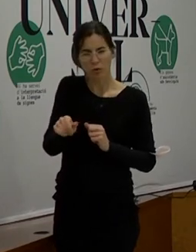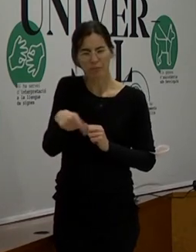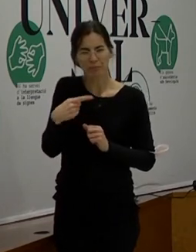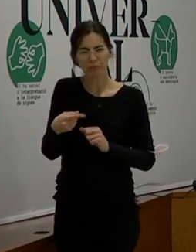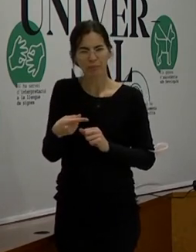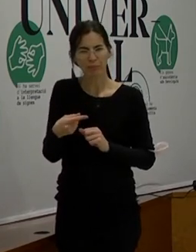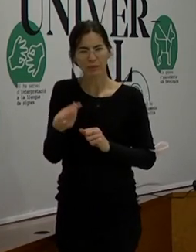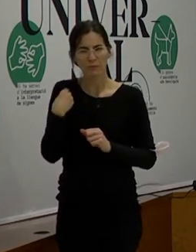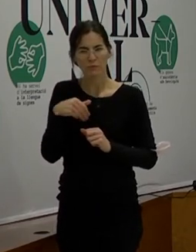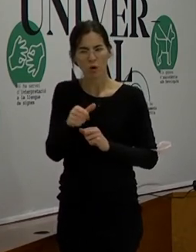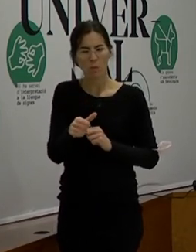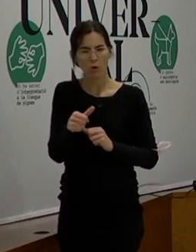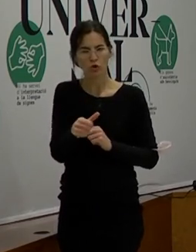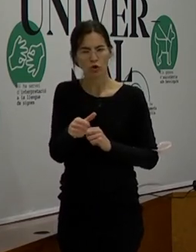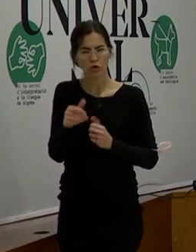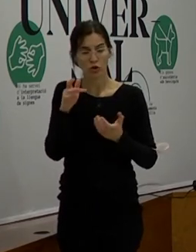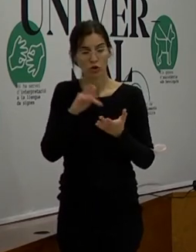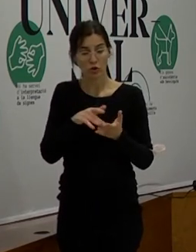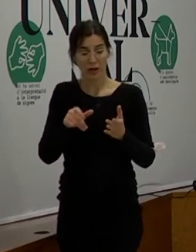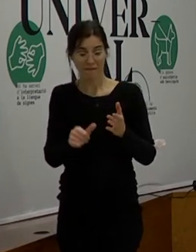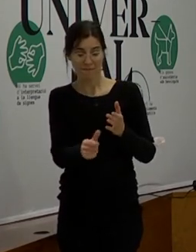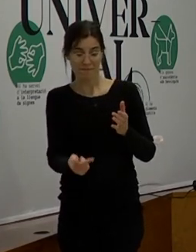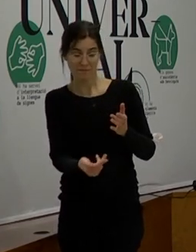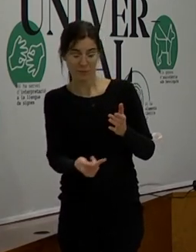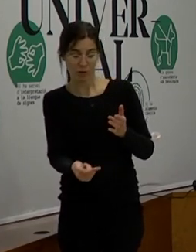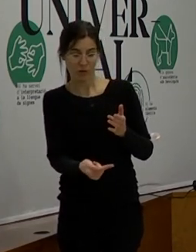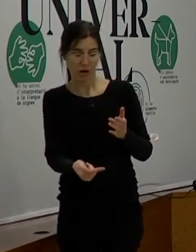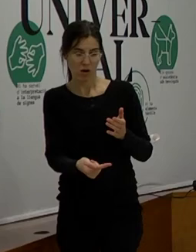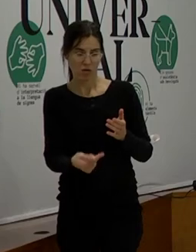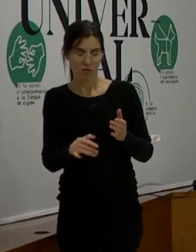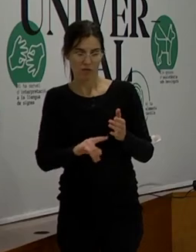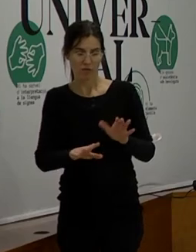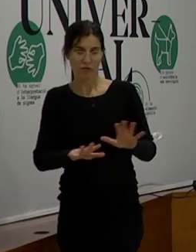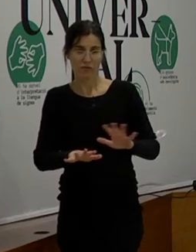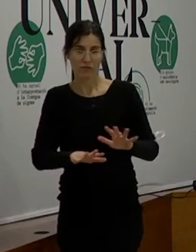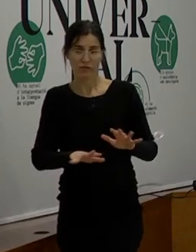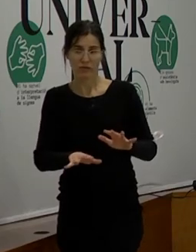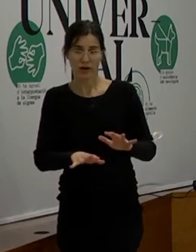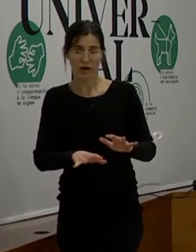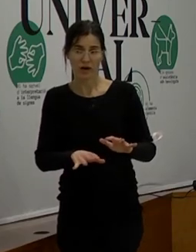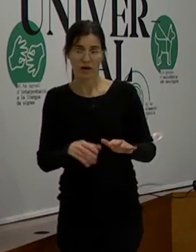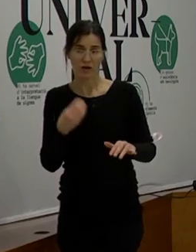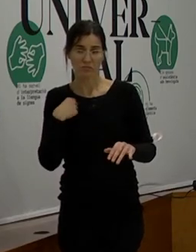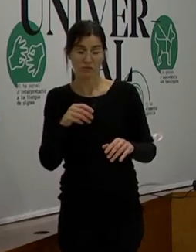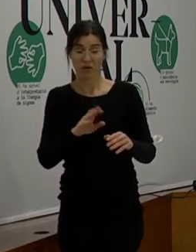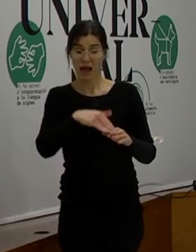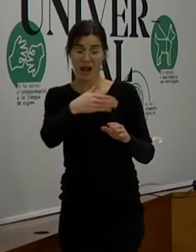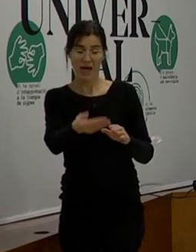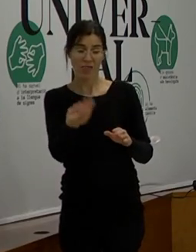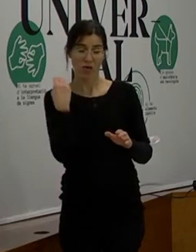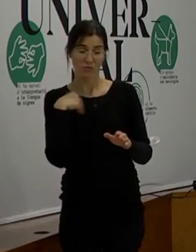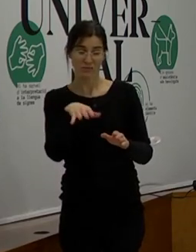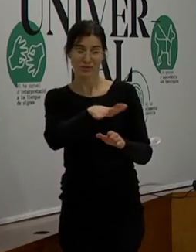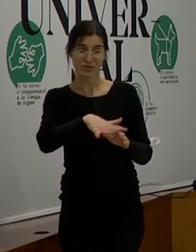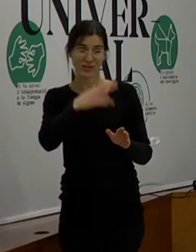aleshores el botó, quan li toques per sota, vibra el semàfor, que estava al costat de la